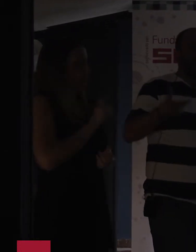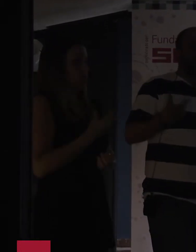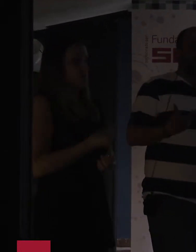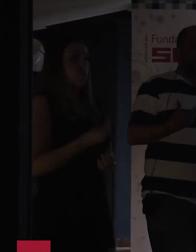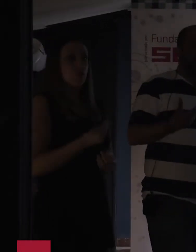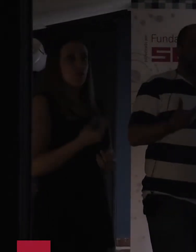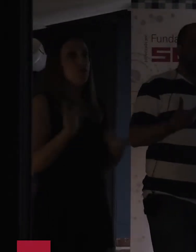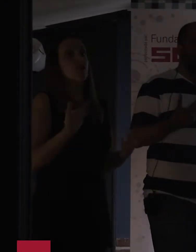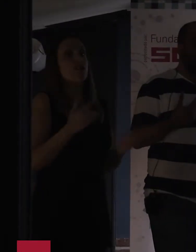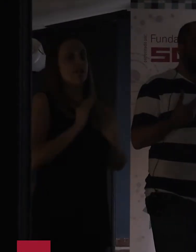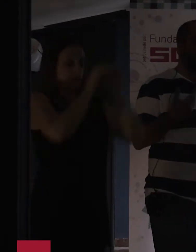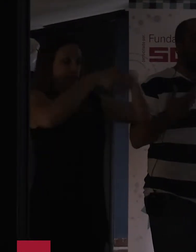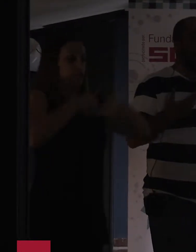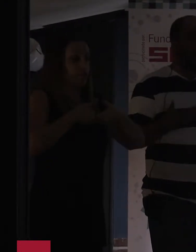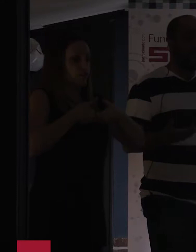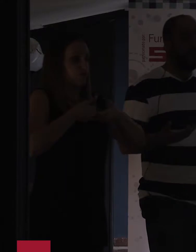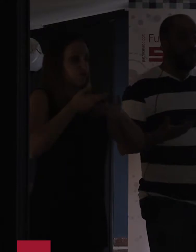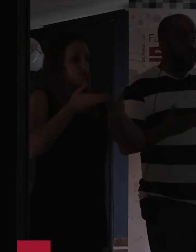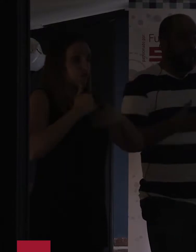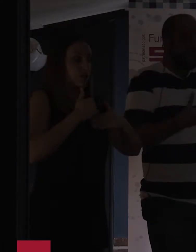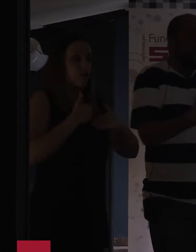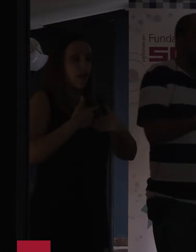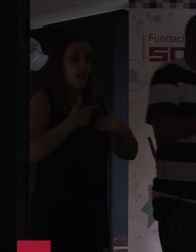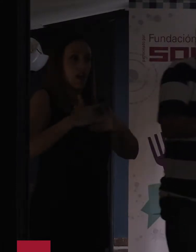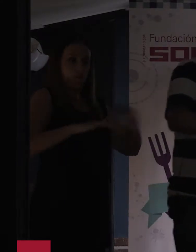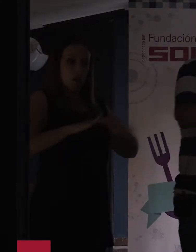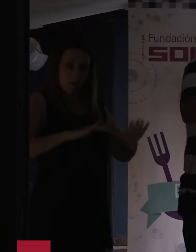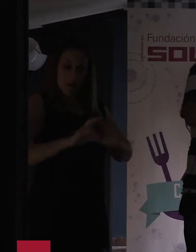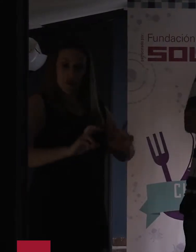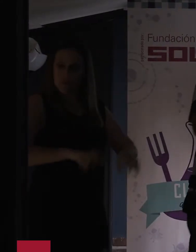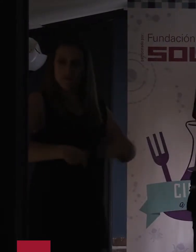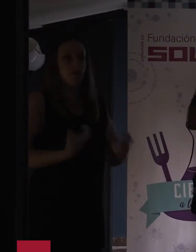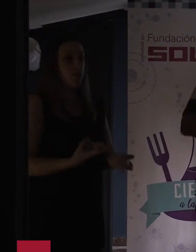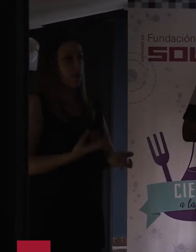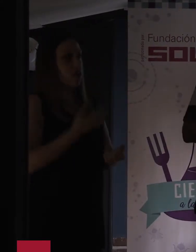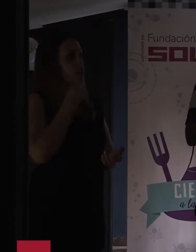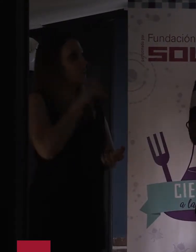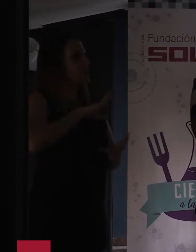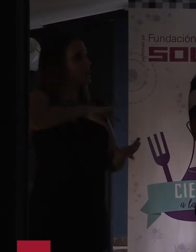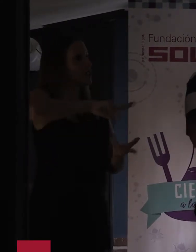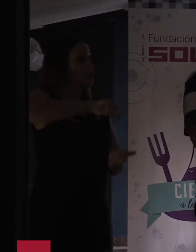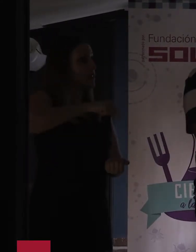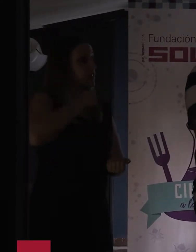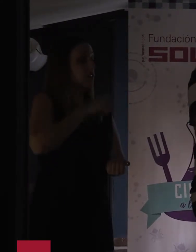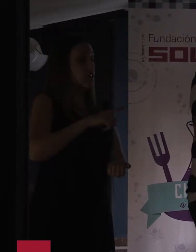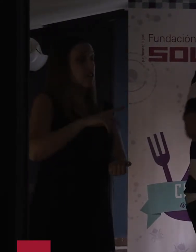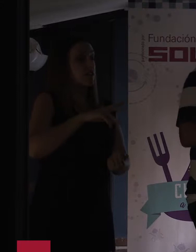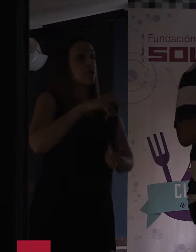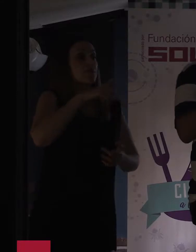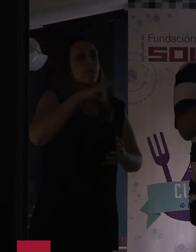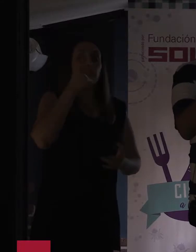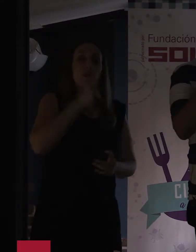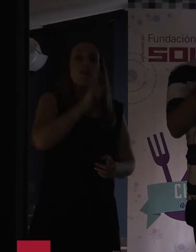tienen feedback sensorial. La persona recupera movimiento. Veréis muchos anuncios, bueno, noticias en la prensa donde una persona ha vuelto a